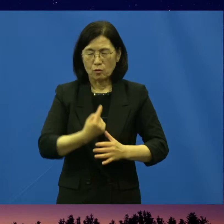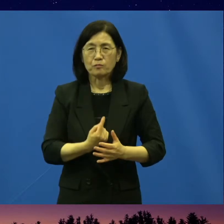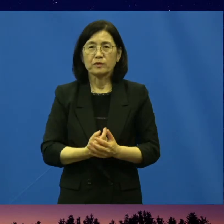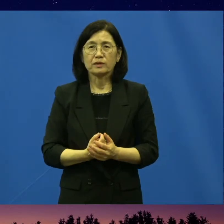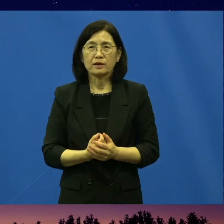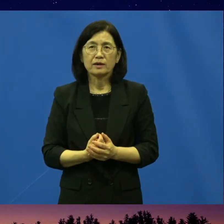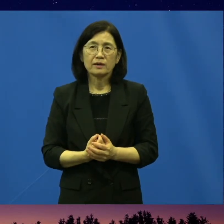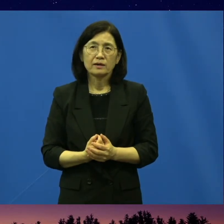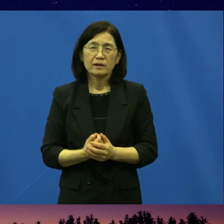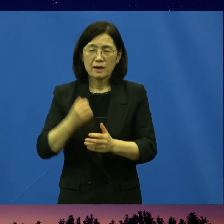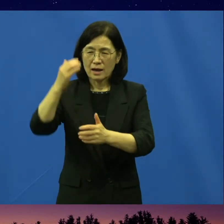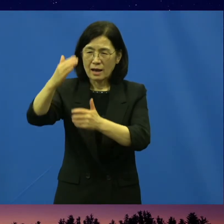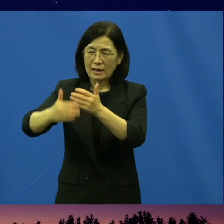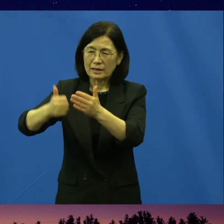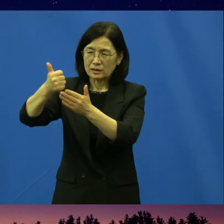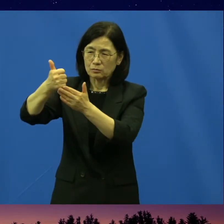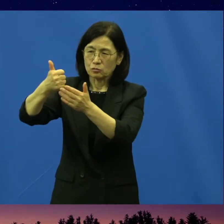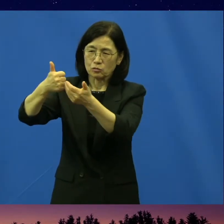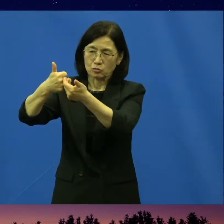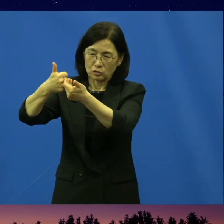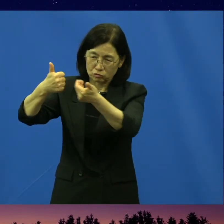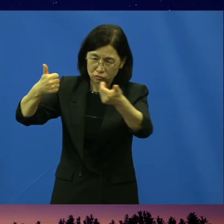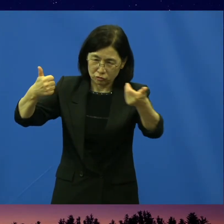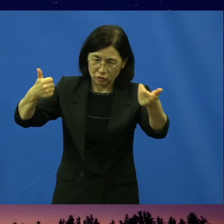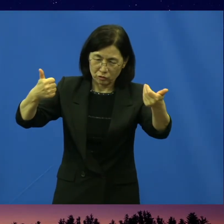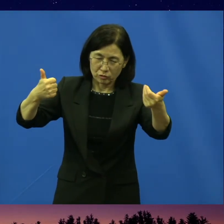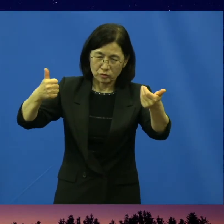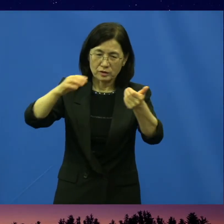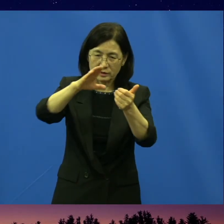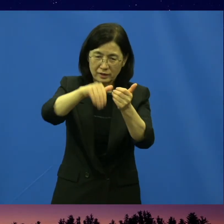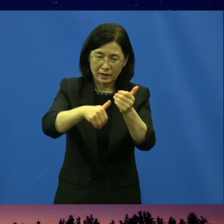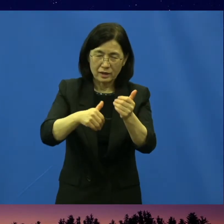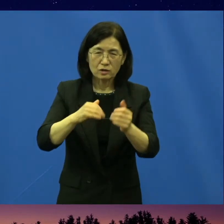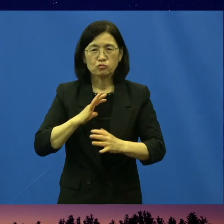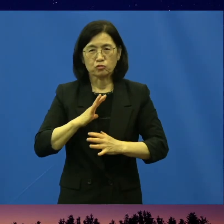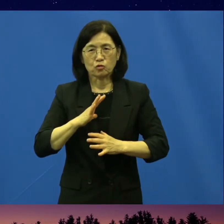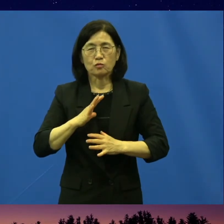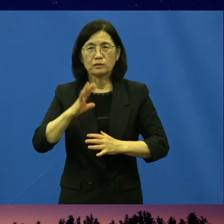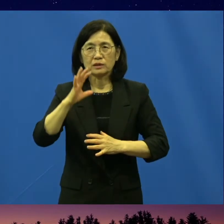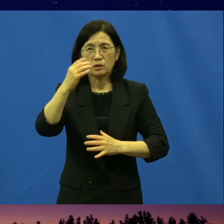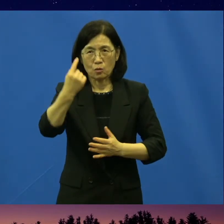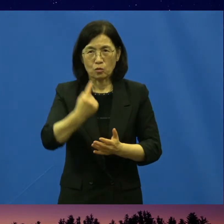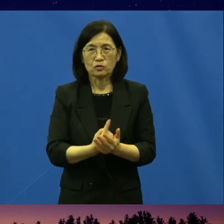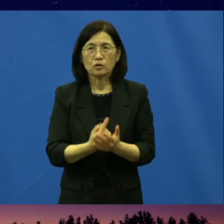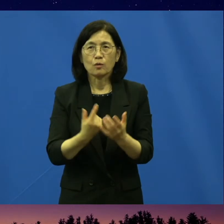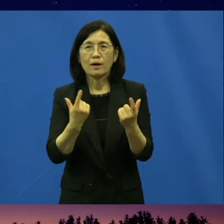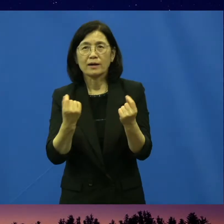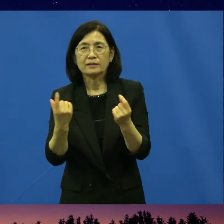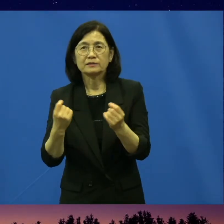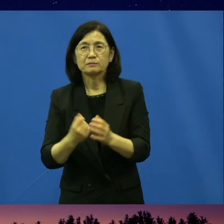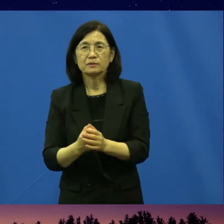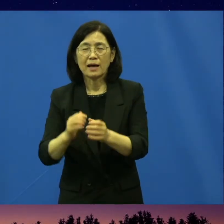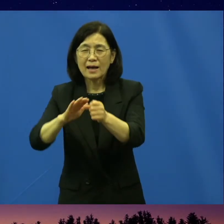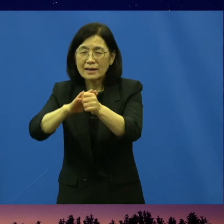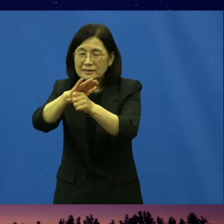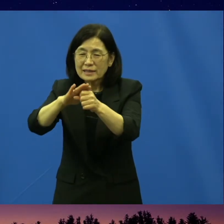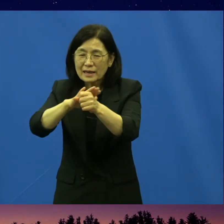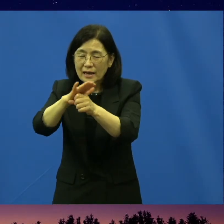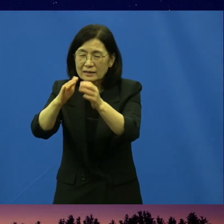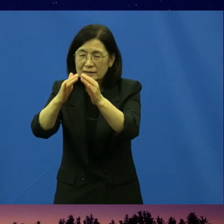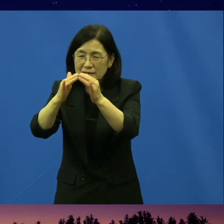근원에는 분리에 대한 두려움입니다. 그래서 여러분, 사랑하는 사람과의 분리를 시켜버릴